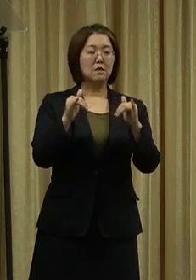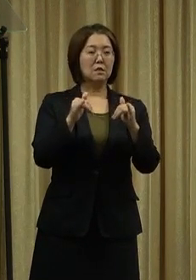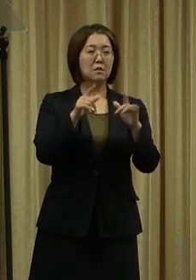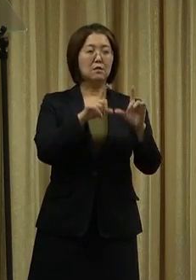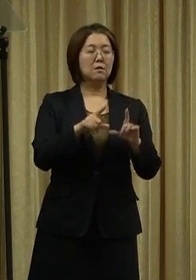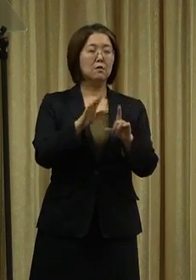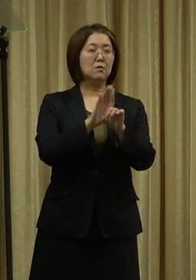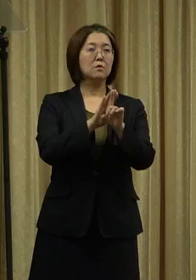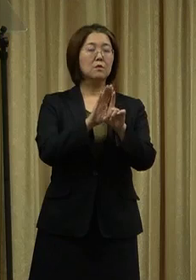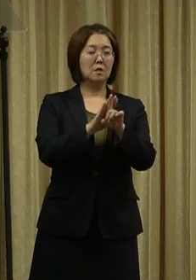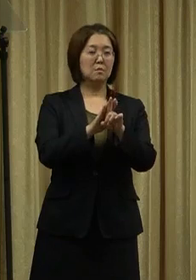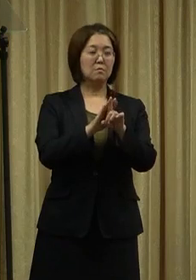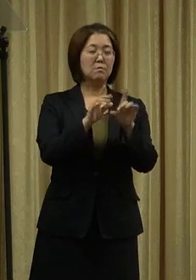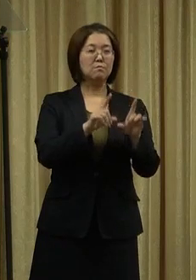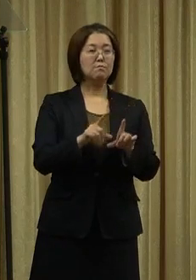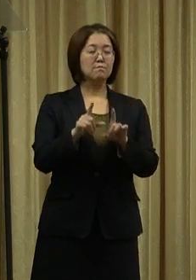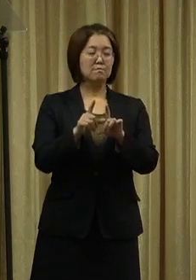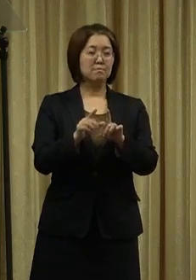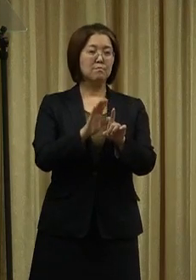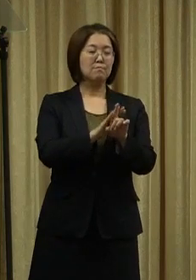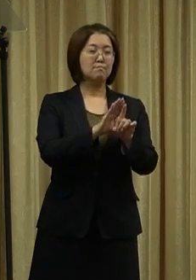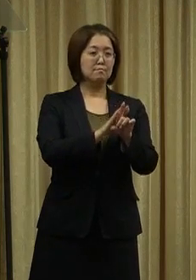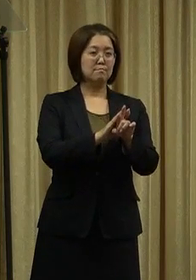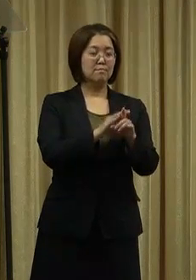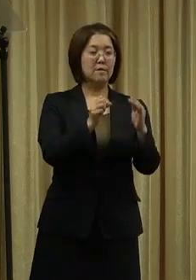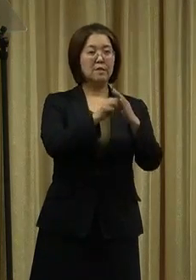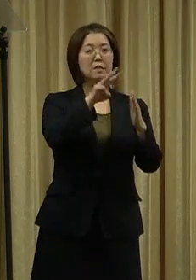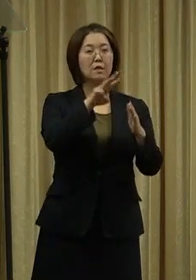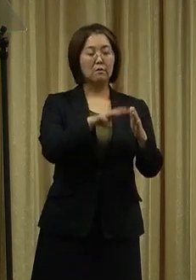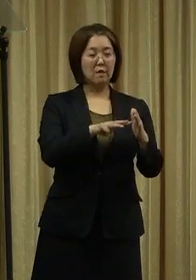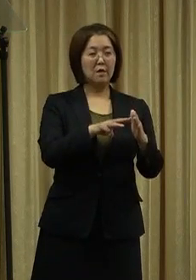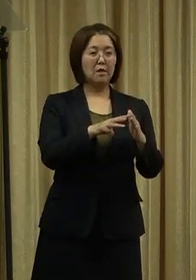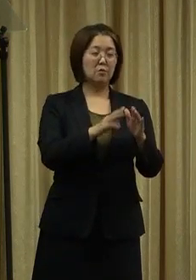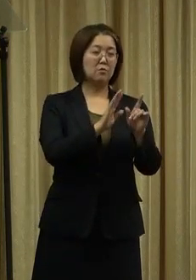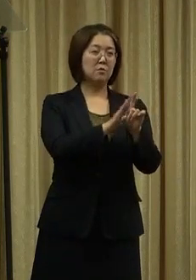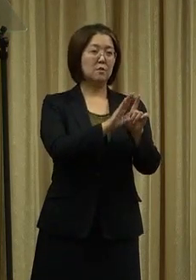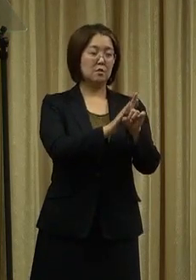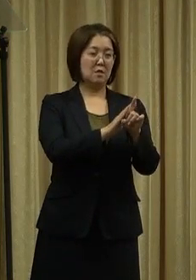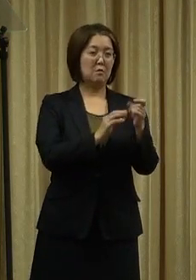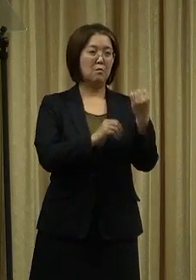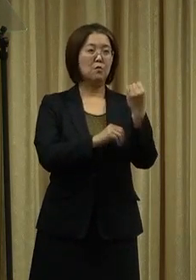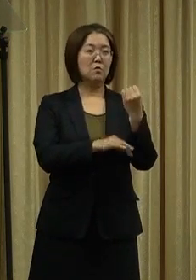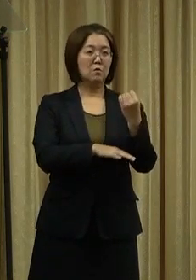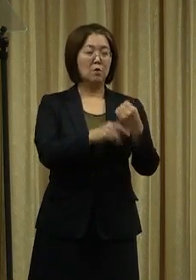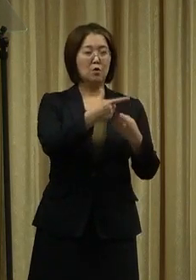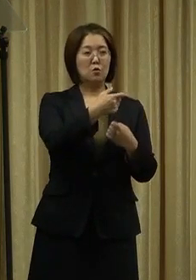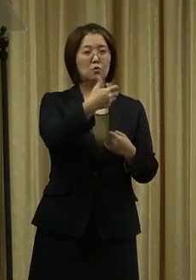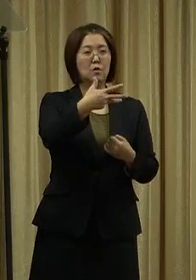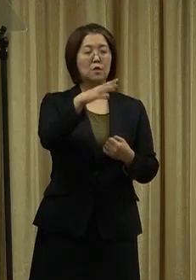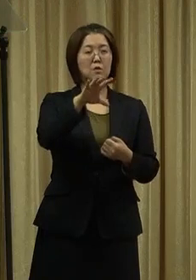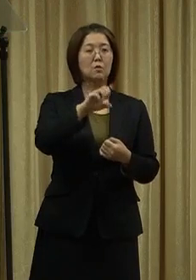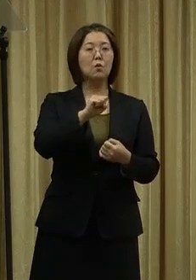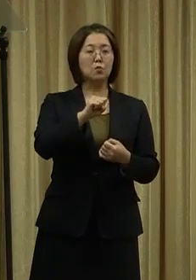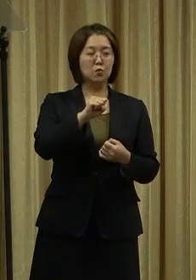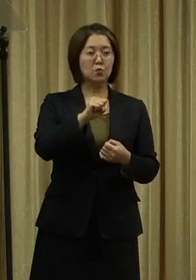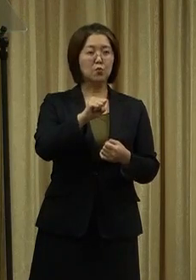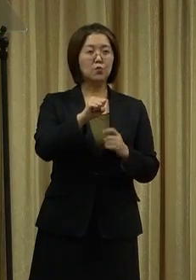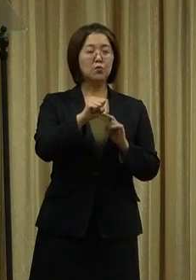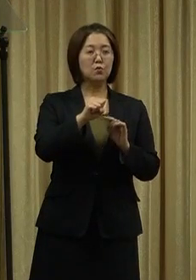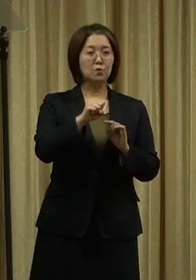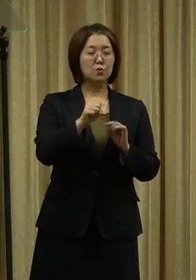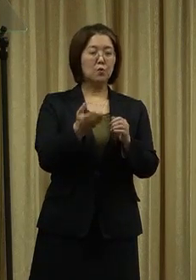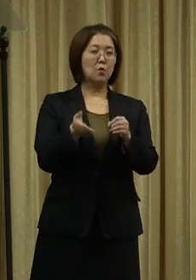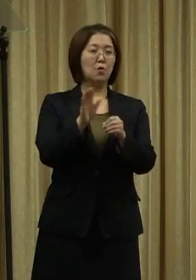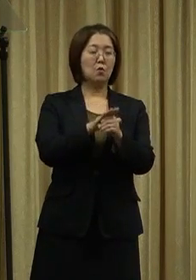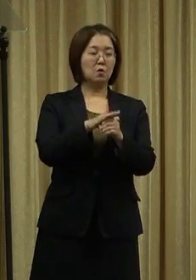なりわいの再建、石川県への被災者支援を柱とする68億5465万円の